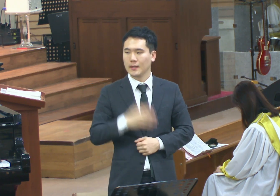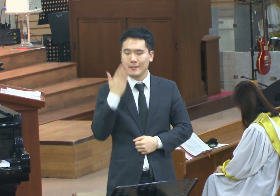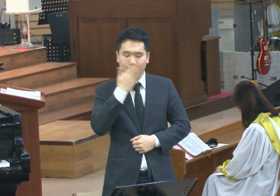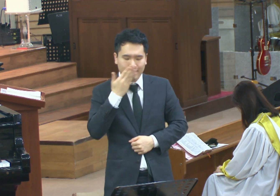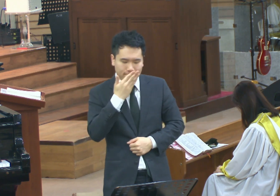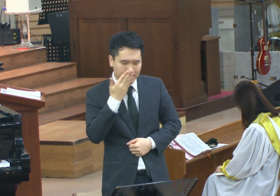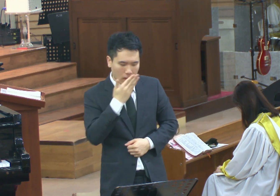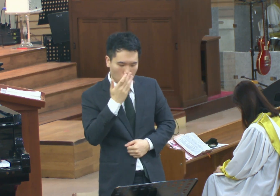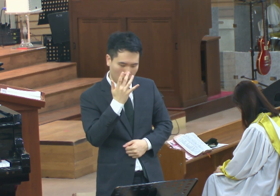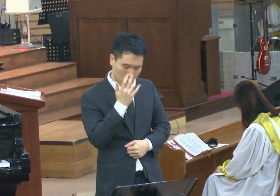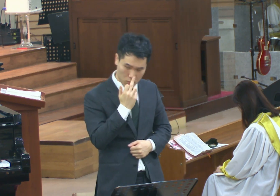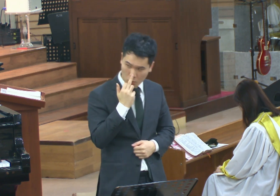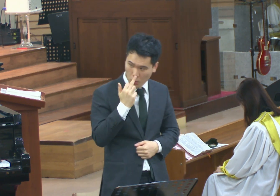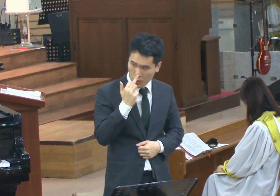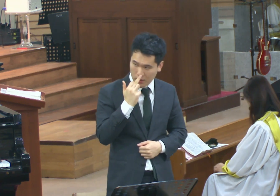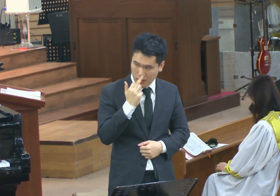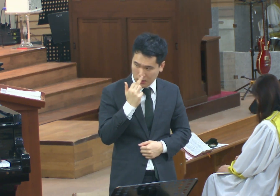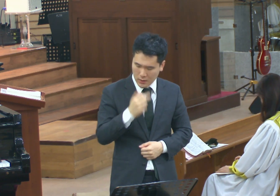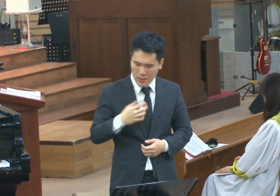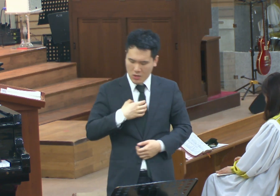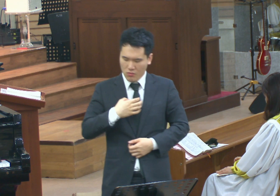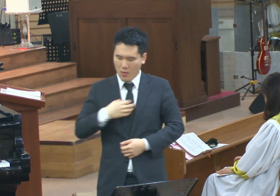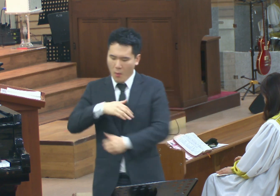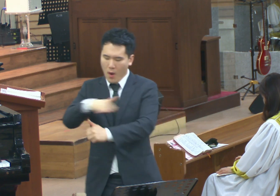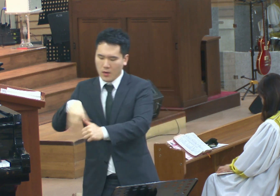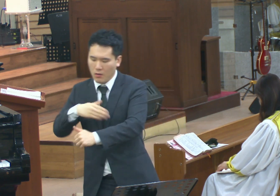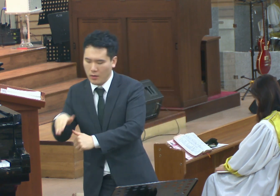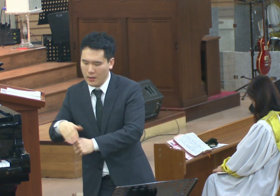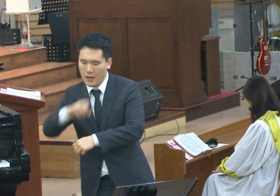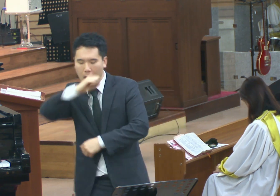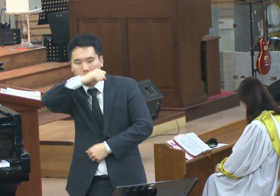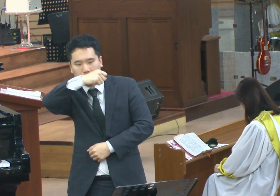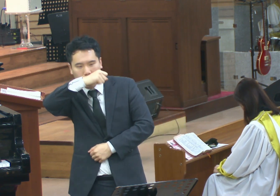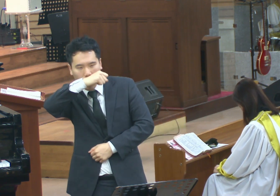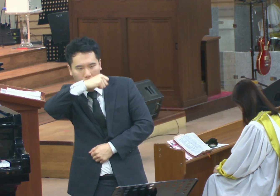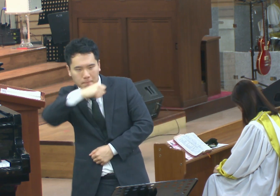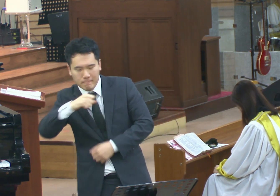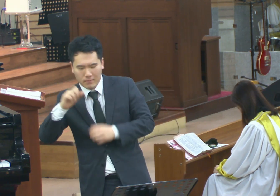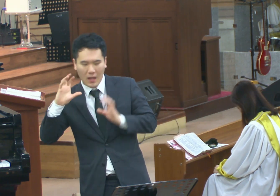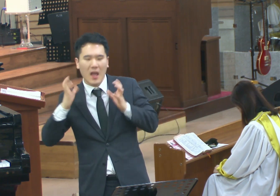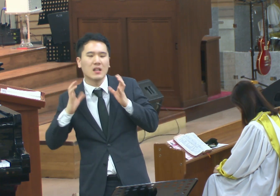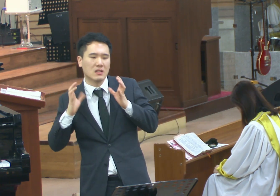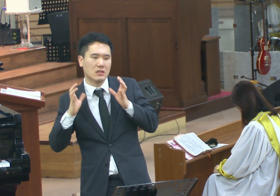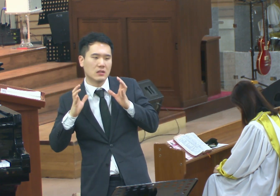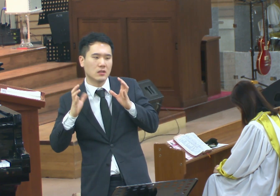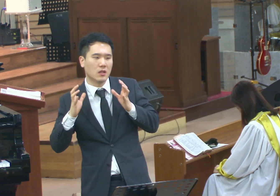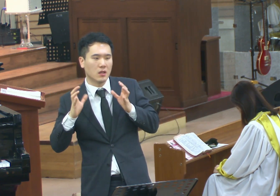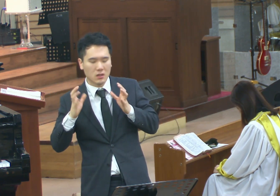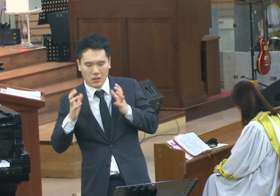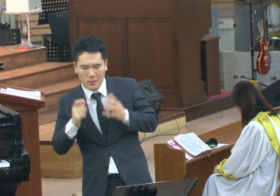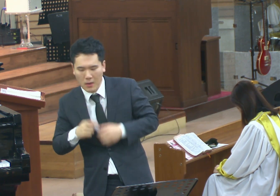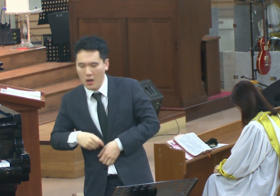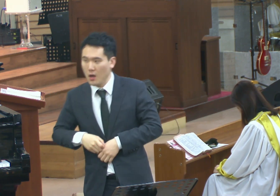아프리카 어린이들의 손에서 나온다. 이런 보도를 했어요. 이 초콜릿의 원료인 카카오, 이게 아프리카 동부에서